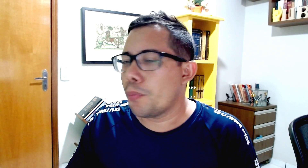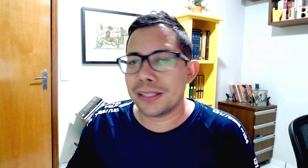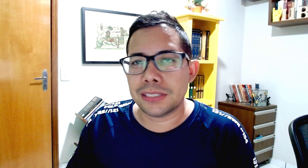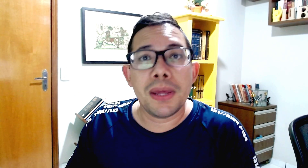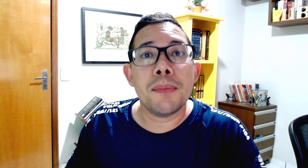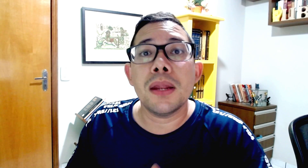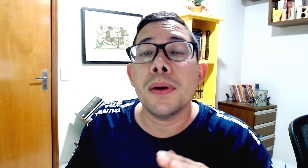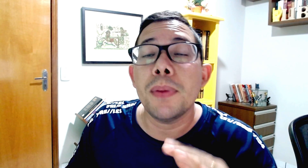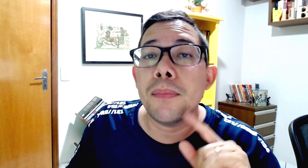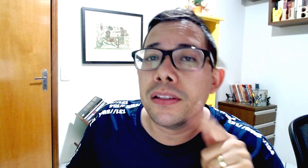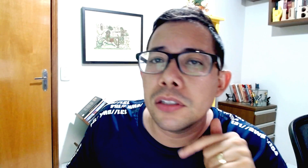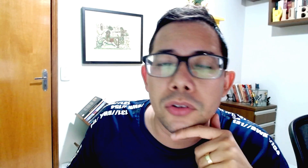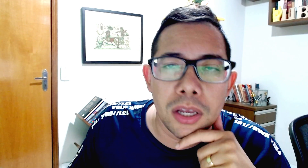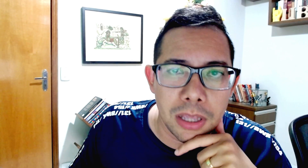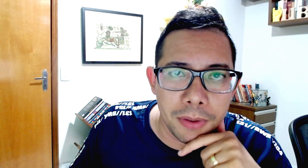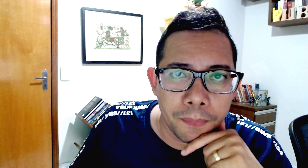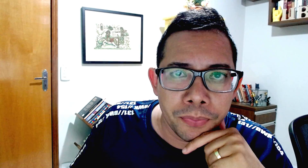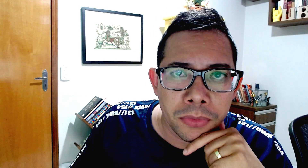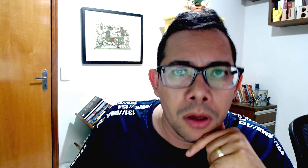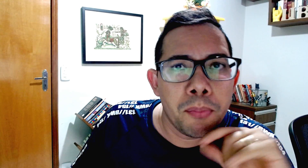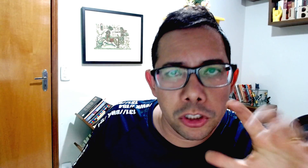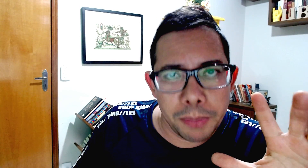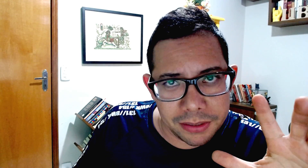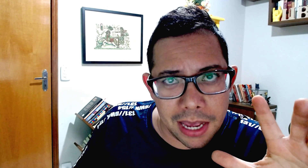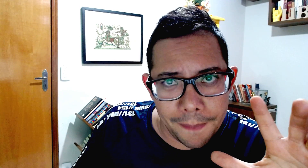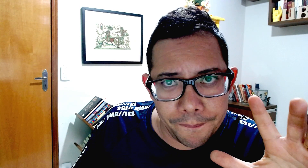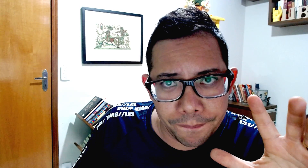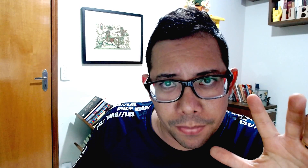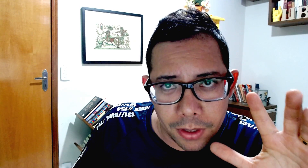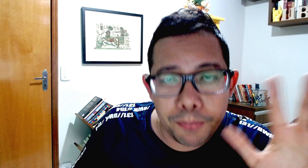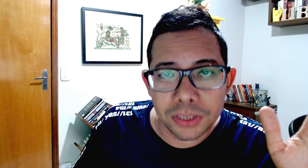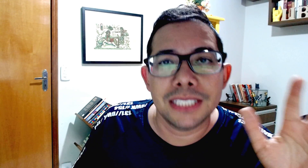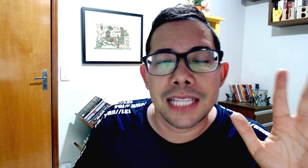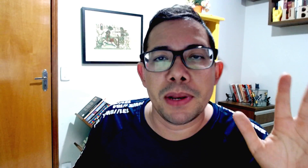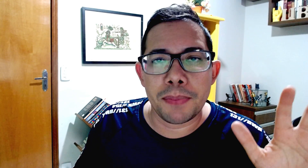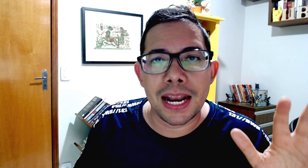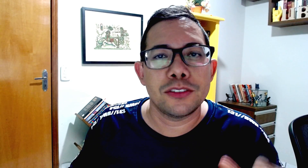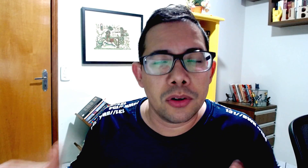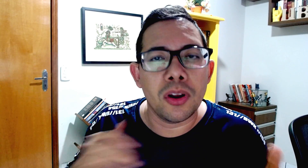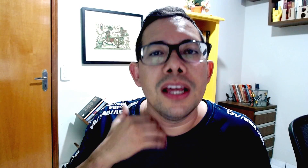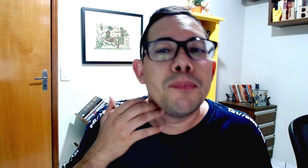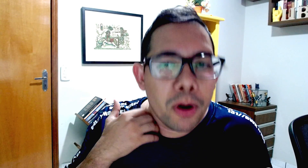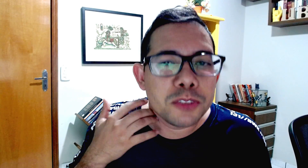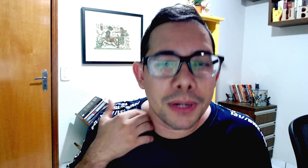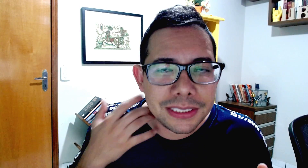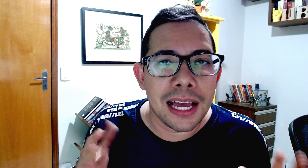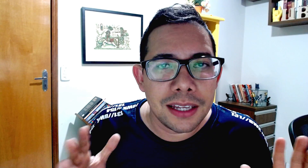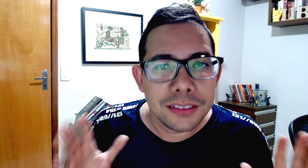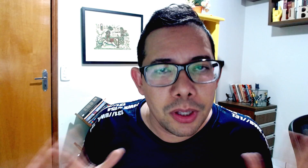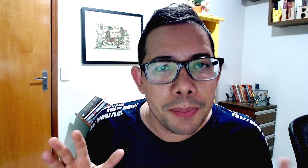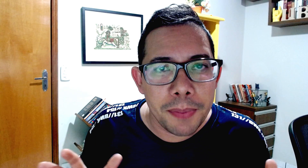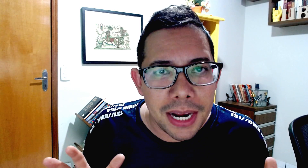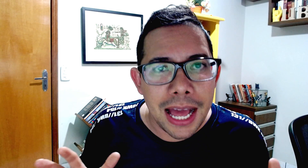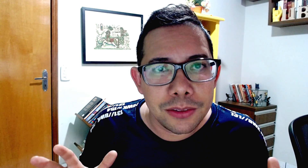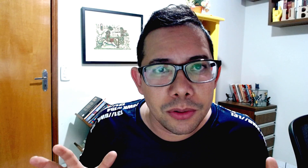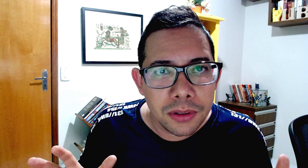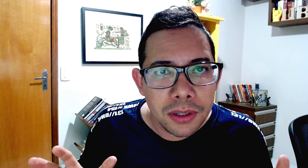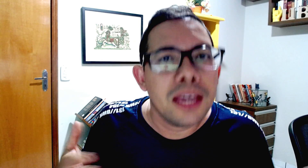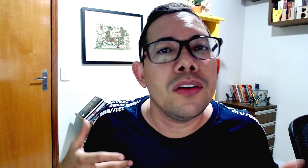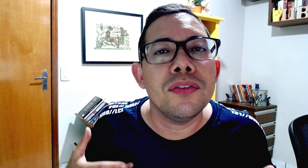passar. Peraí, mas antes eu quero saber, posso passar? Você está preparado? Só posso passar? Tô preparado? Quero que